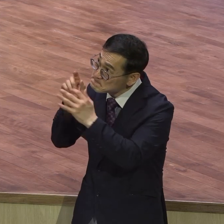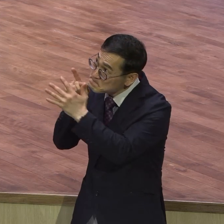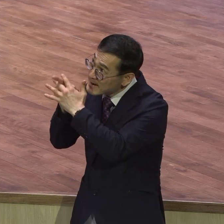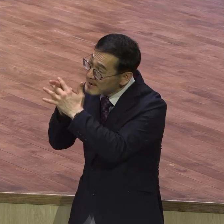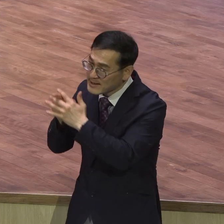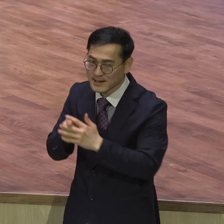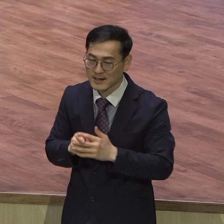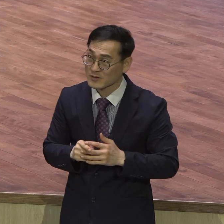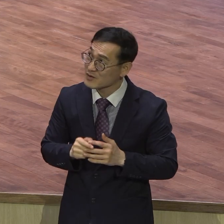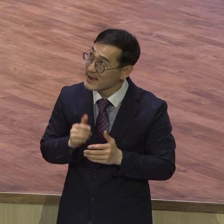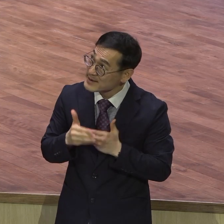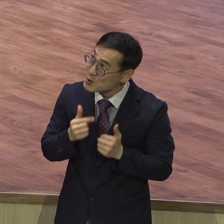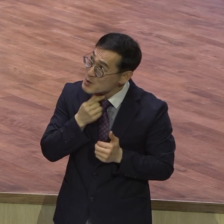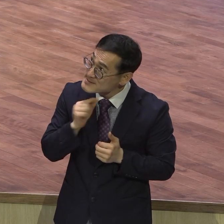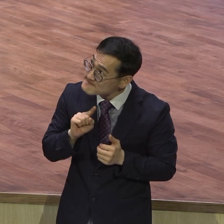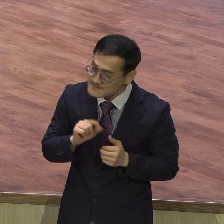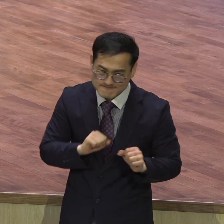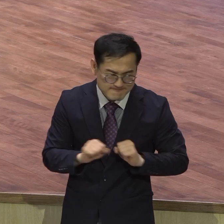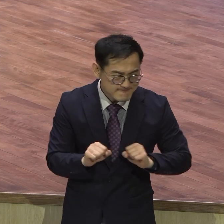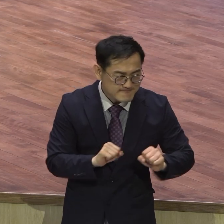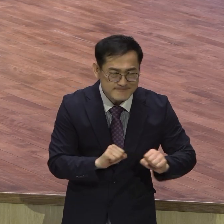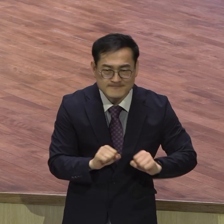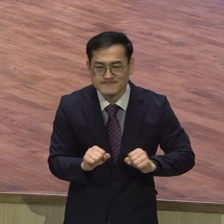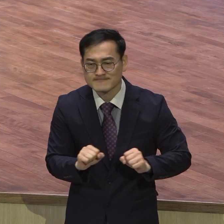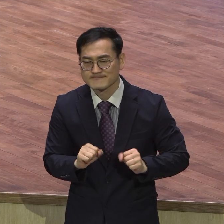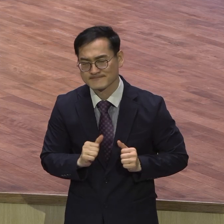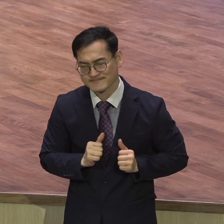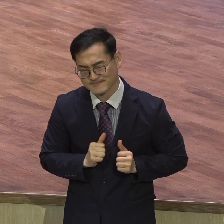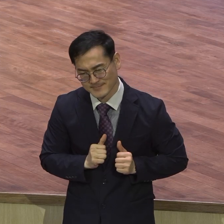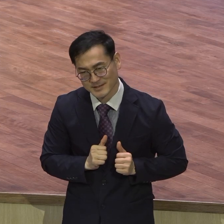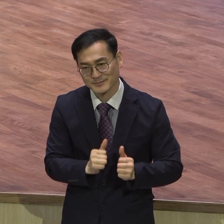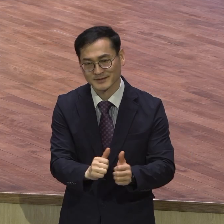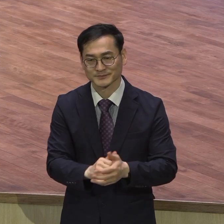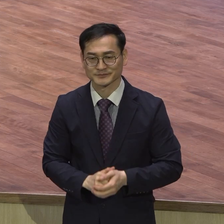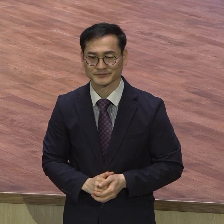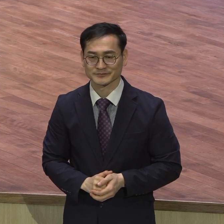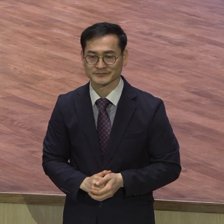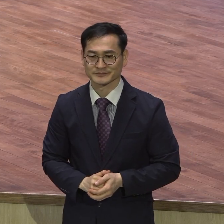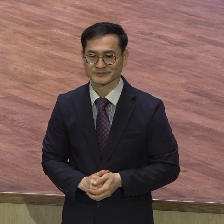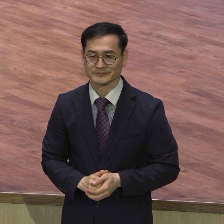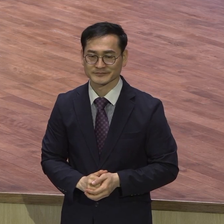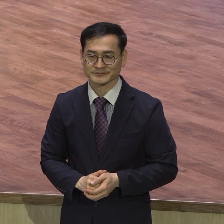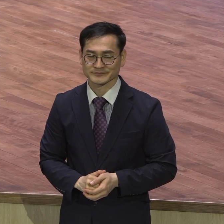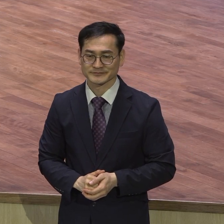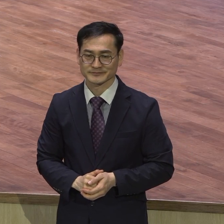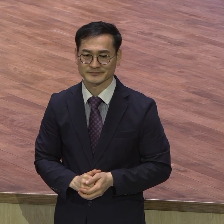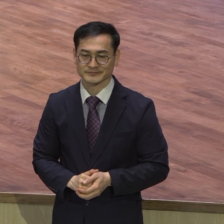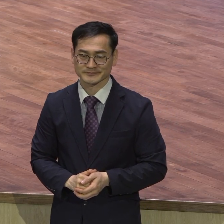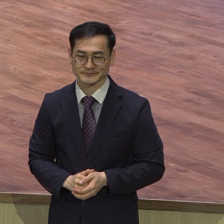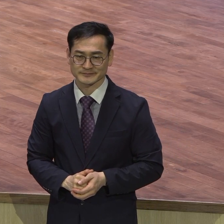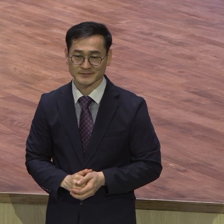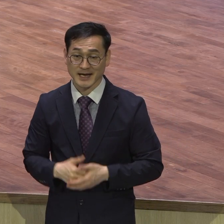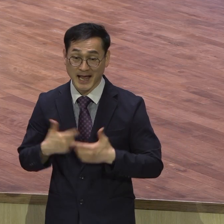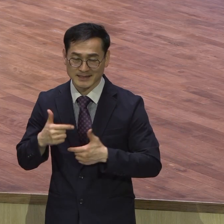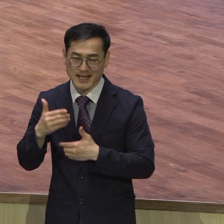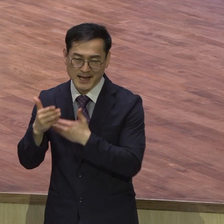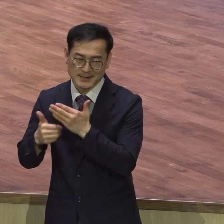사명이 있어야 합니다 하나님의 젓갈이 최고만이 가는 곳이 어디냐 늘